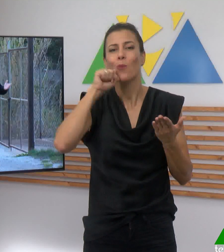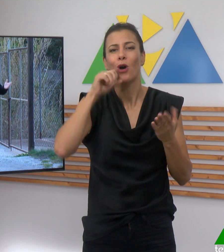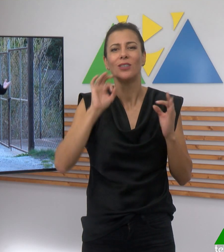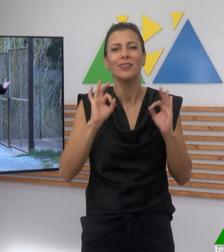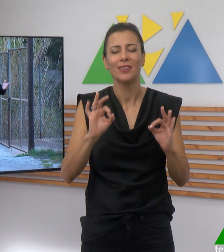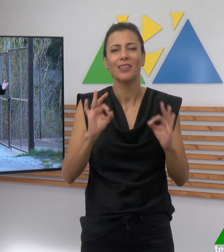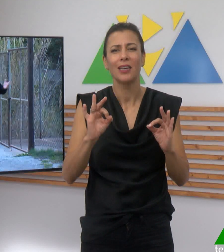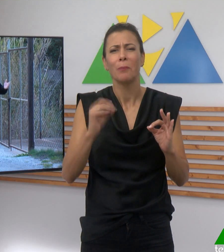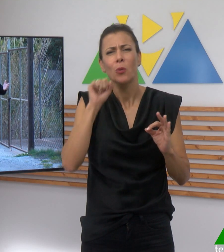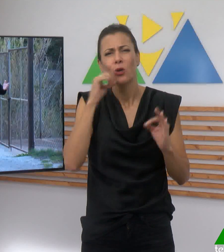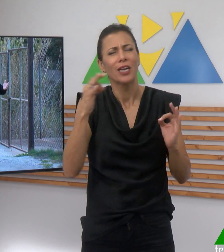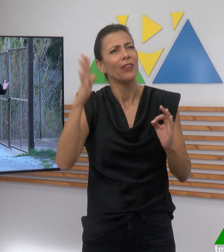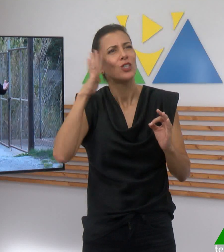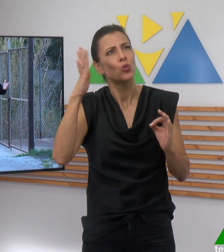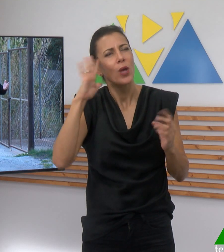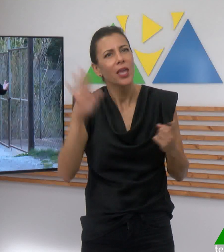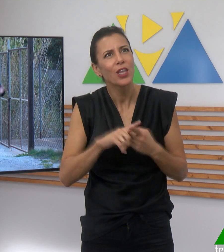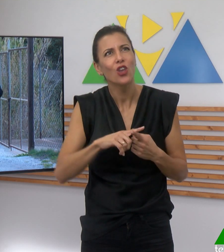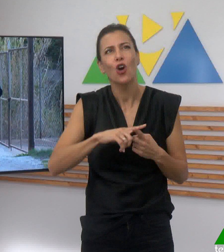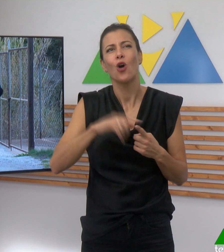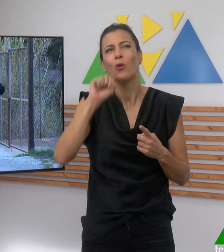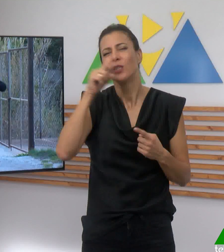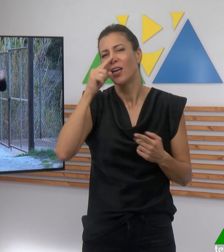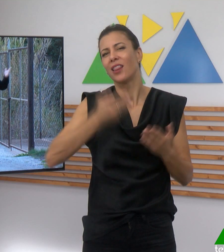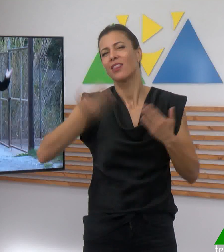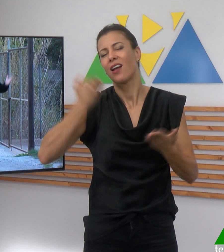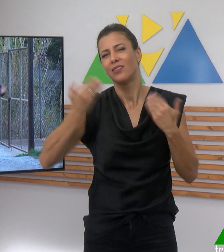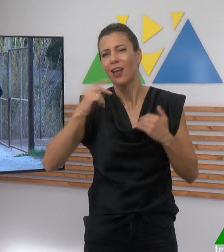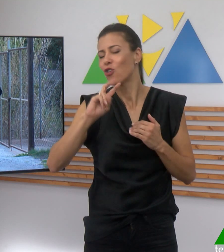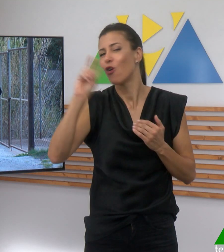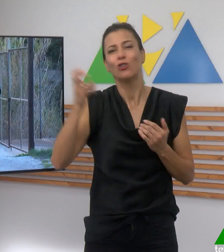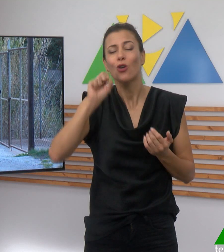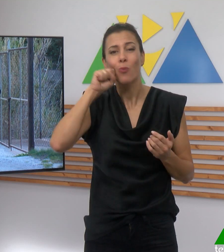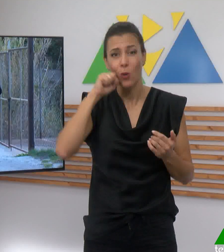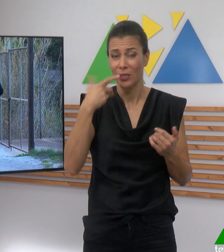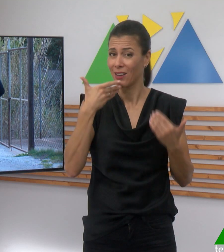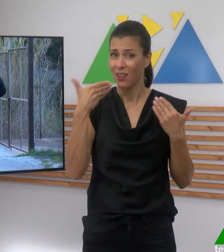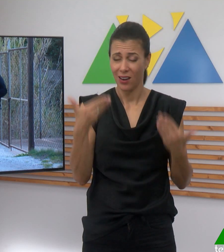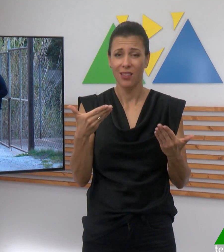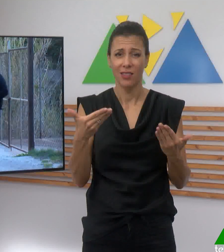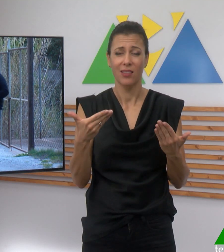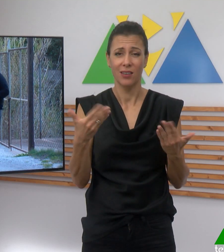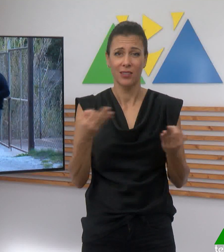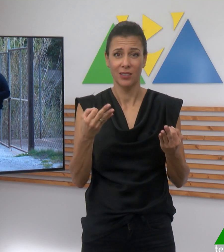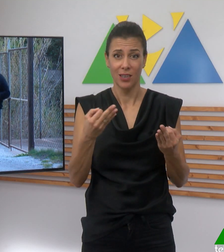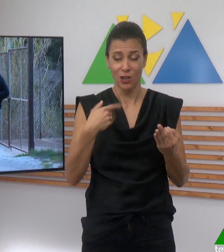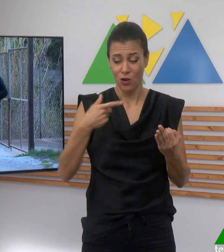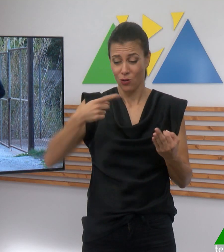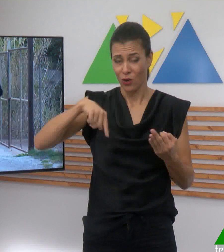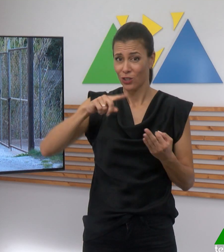motril de ensueño al de antaño a ese otro motril que gracias a nuestro cronista oficial a don